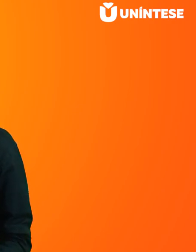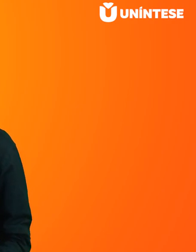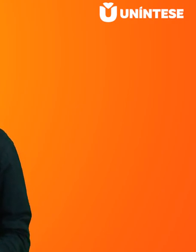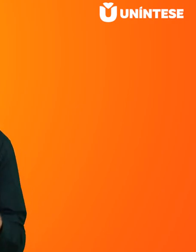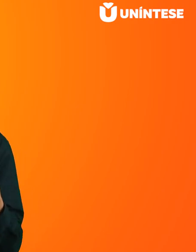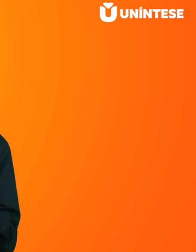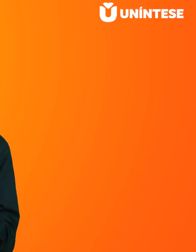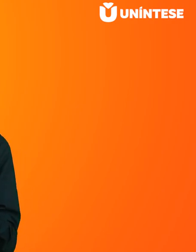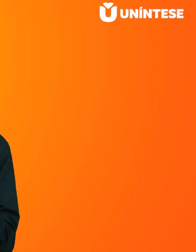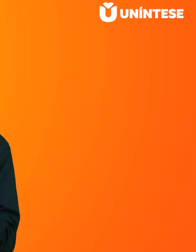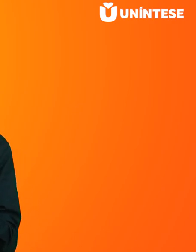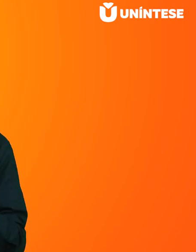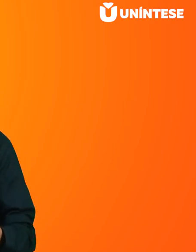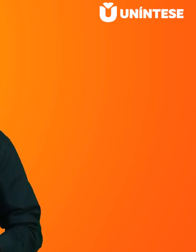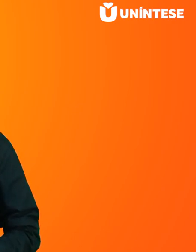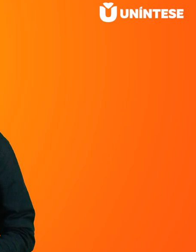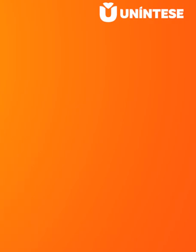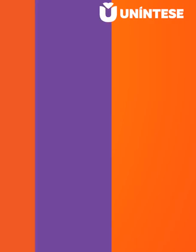Deuteronômio.